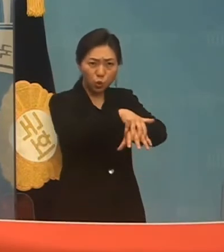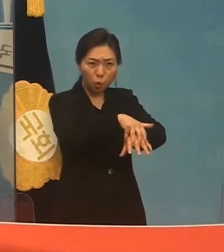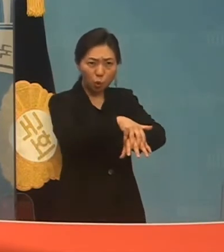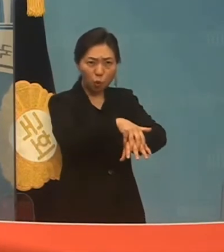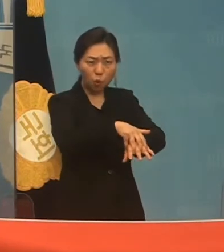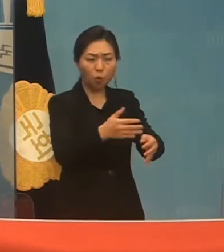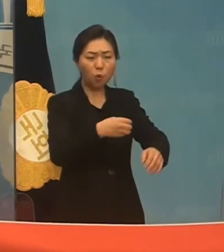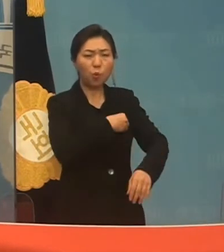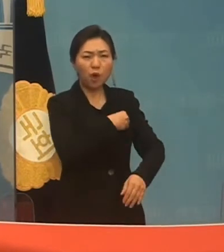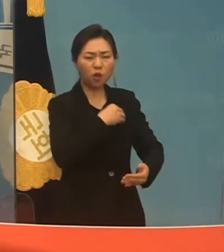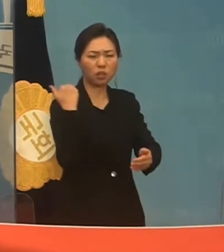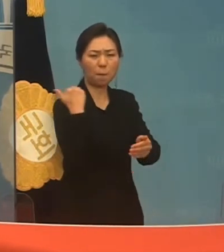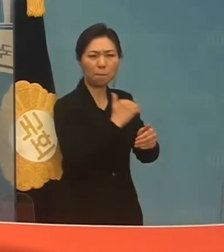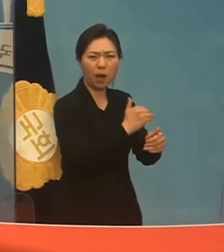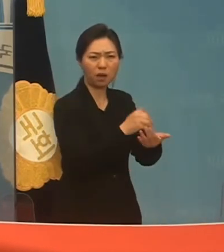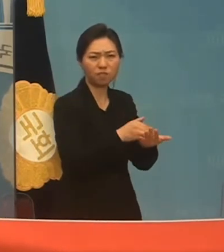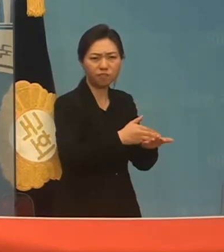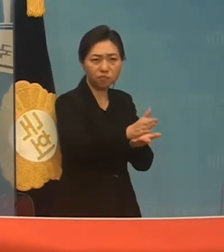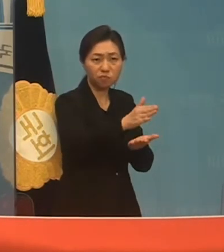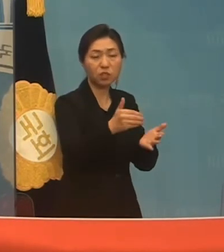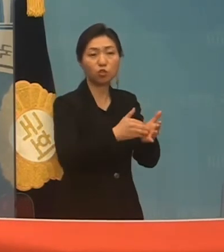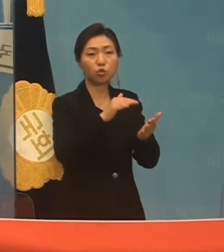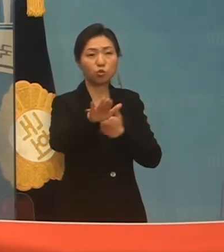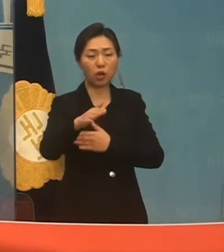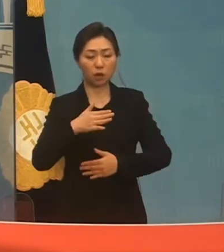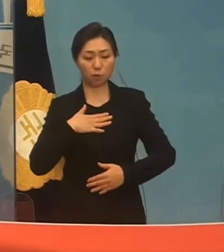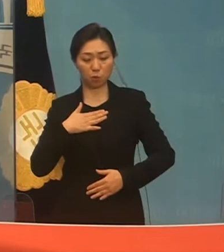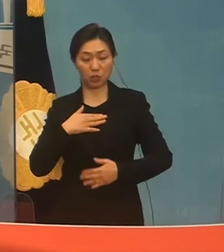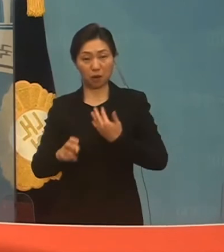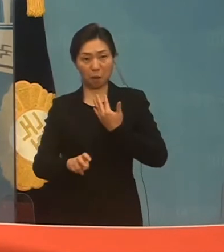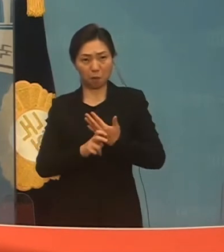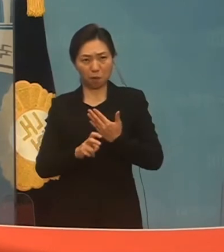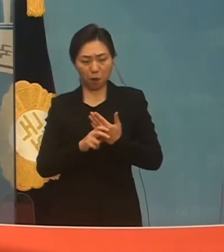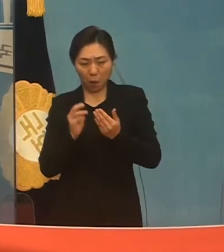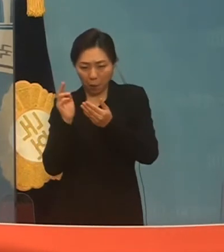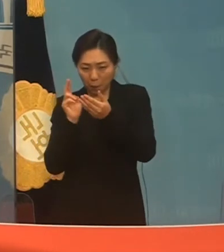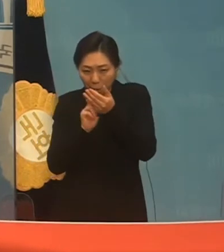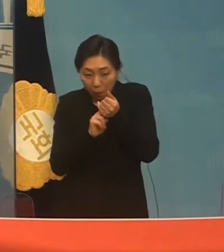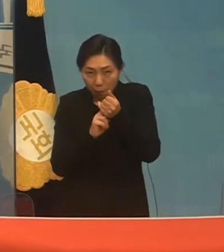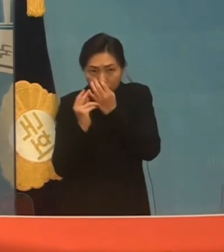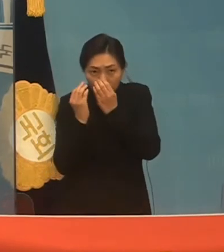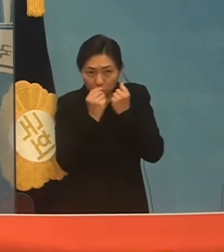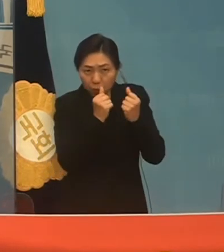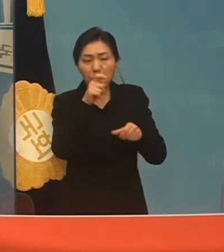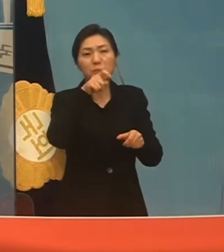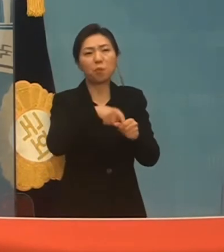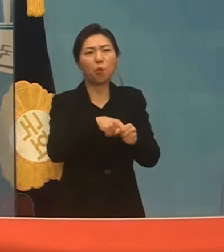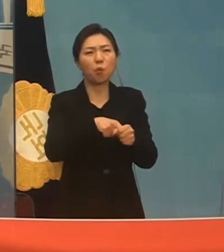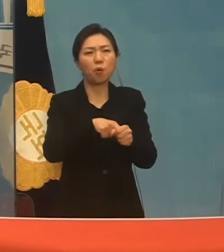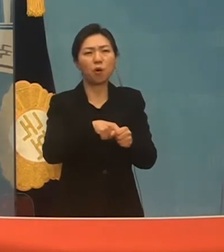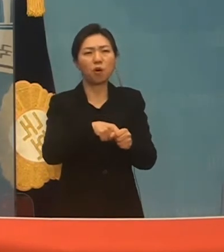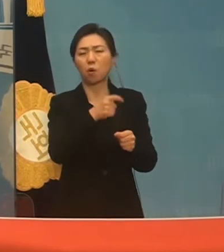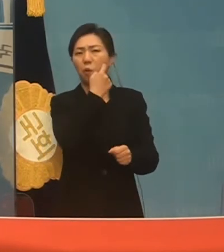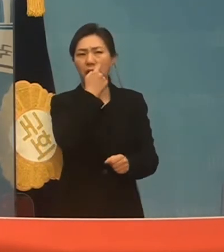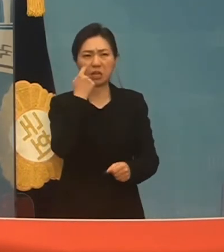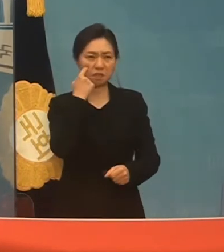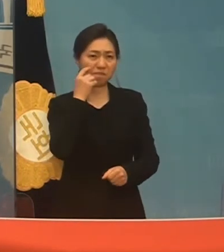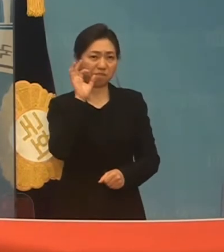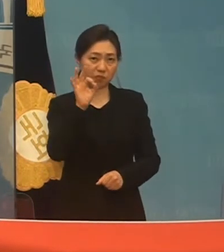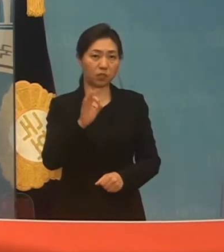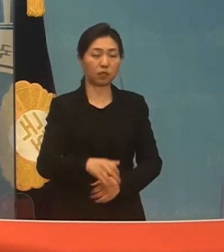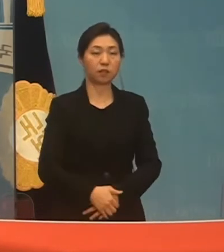불법 행위를 숨기고 덮으려는 명확한 의사의 표출이라 판단할 수밖에 없습니다.